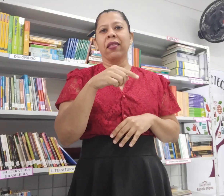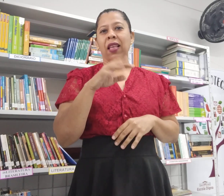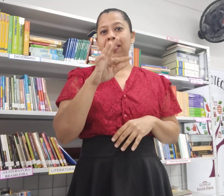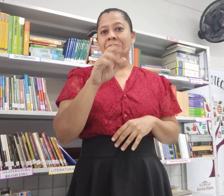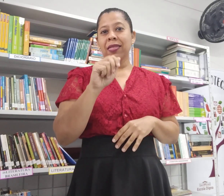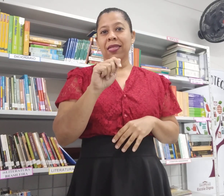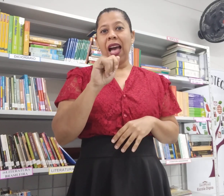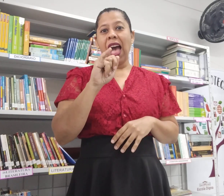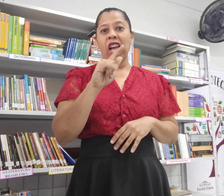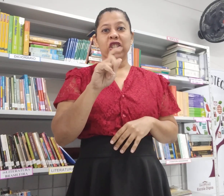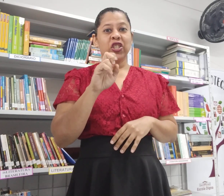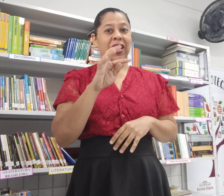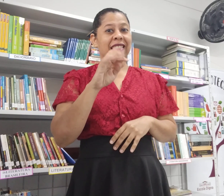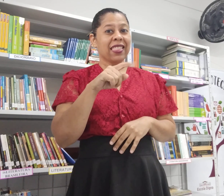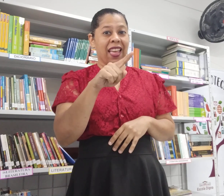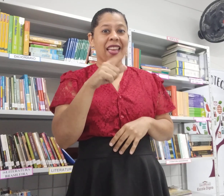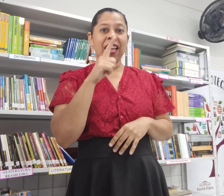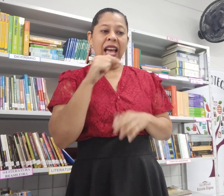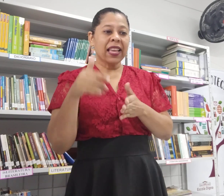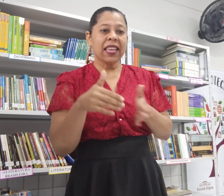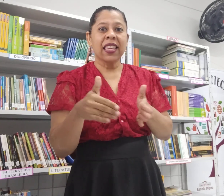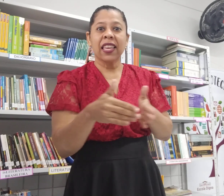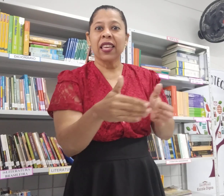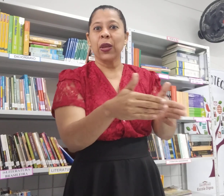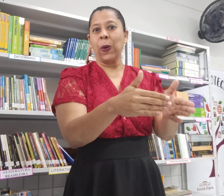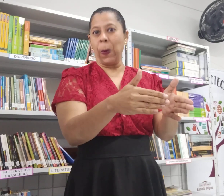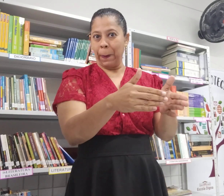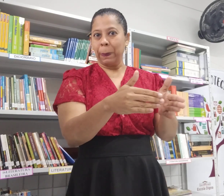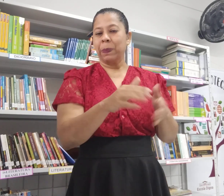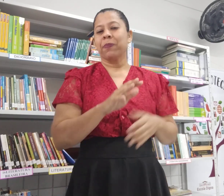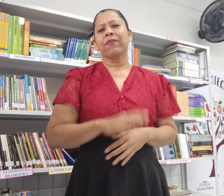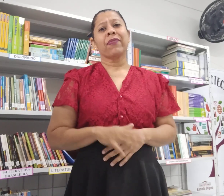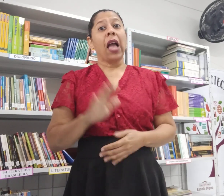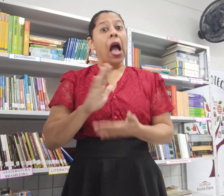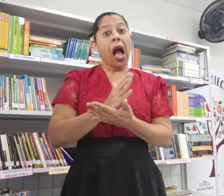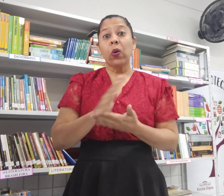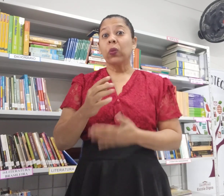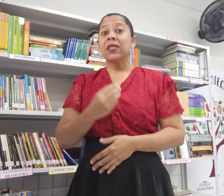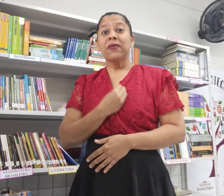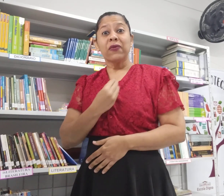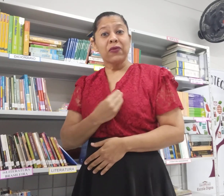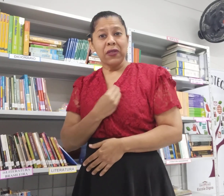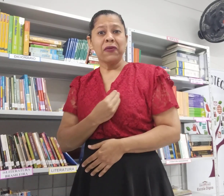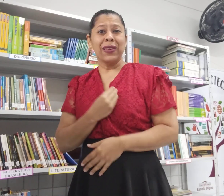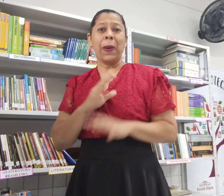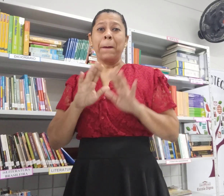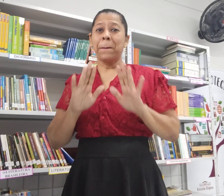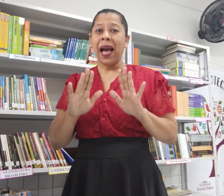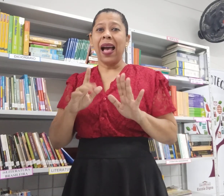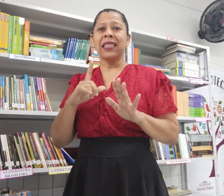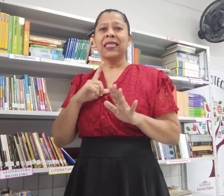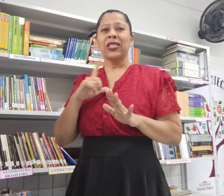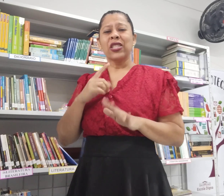Baradere. E aqueles que eram sobreviventes, eles viviam miseravelmente como escravos